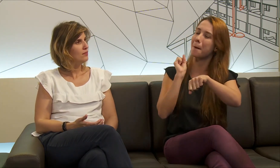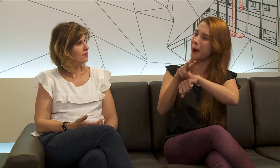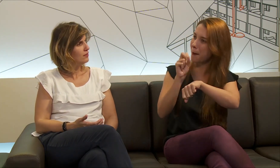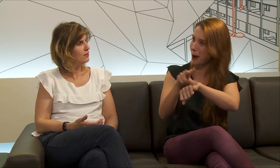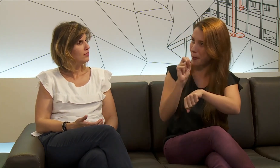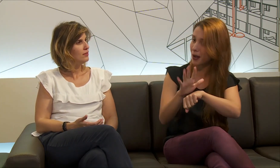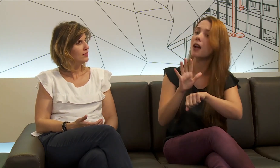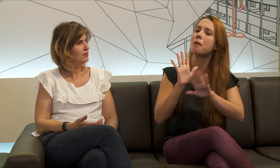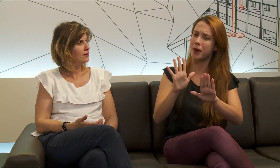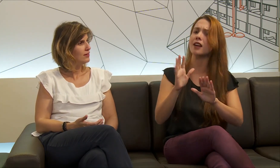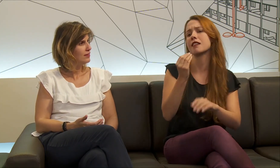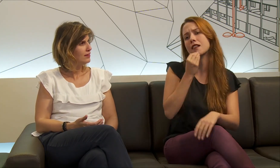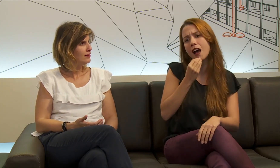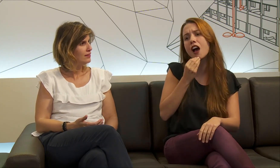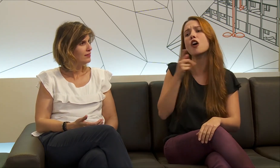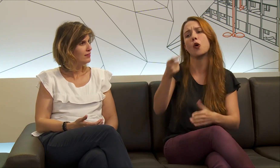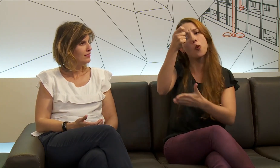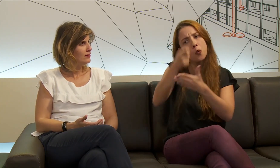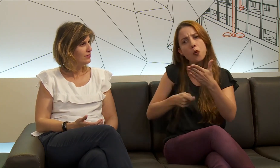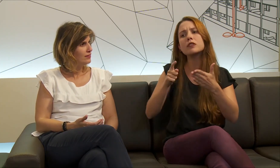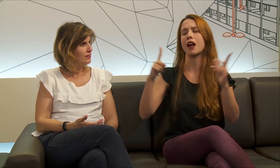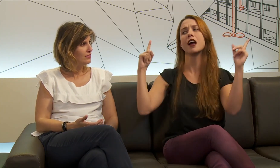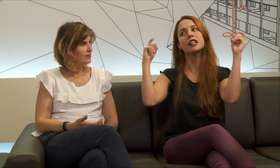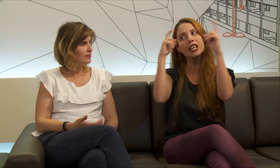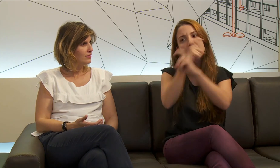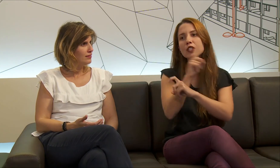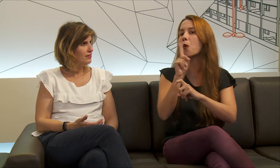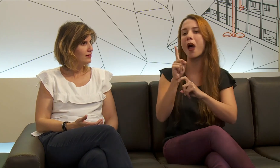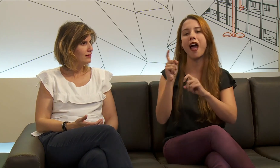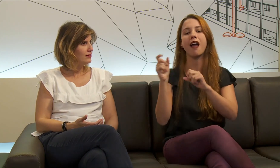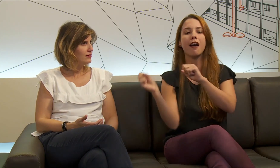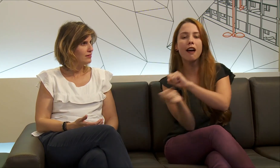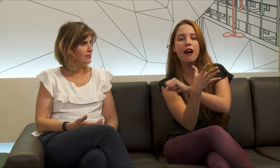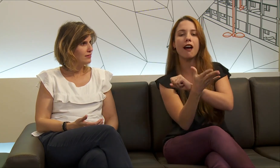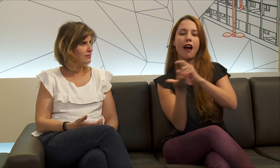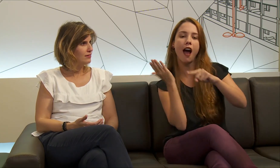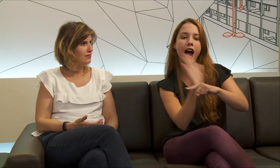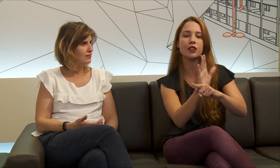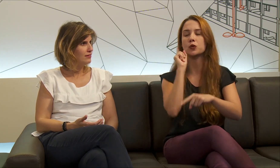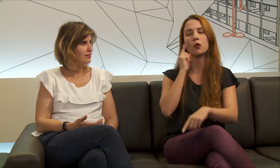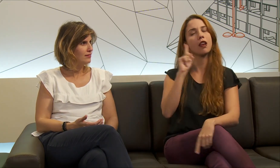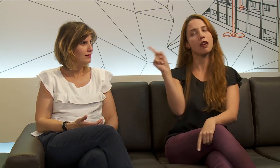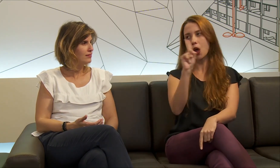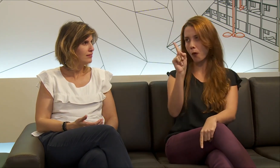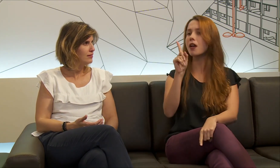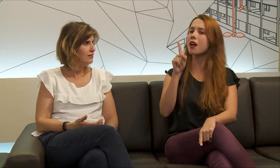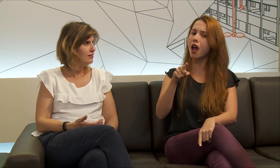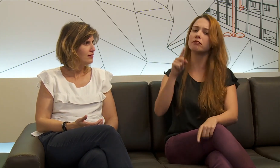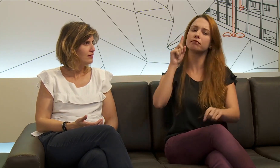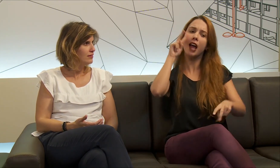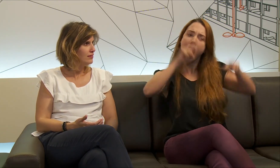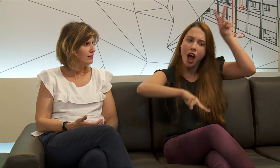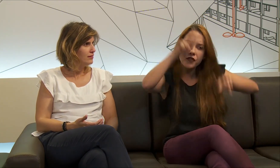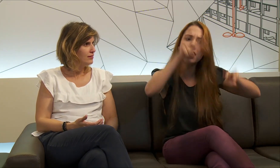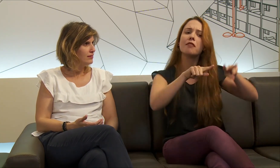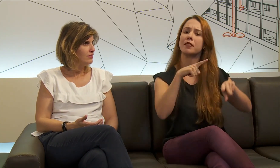grau de igualdade com as pessoas ouvintes. E isso não é facilitação, mas é ver o sujeito a